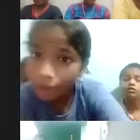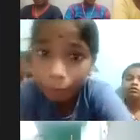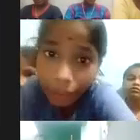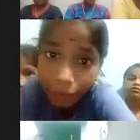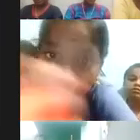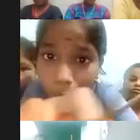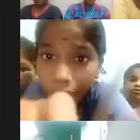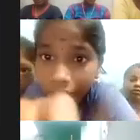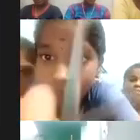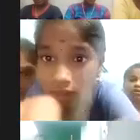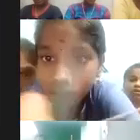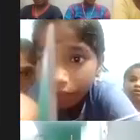ఎత్తన ఎక్స్ప్రెషన్స్ యోగానా